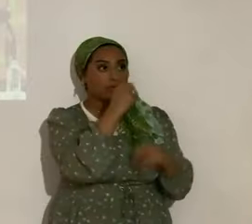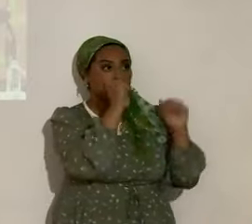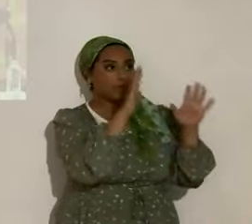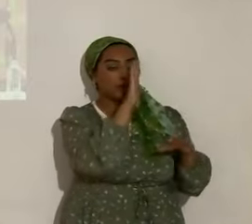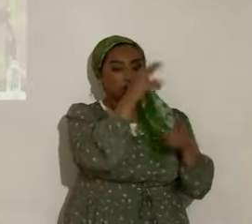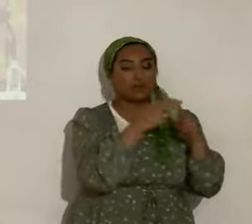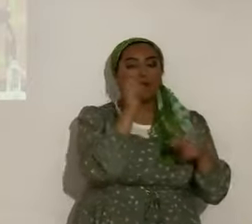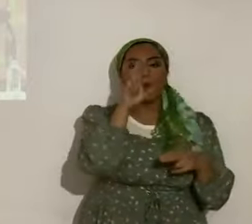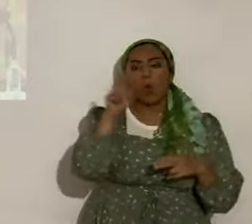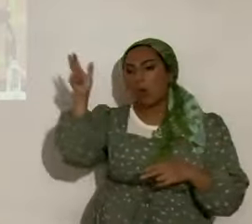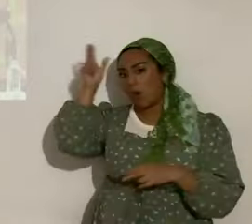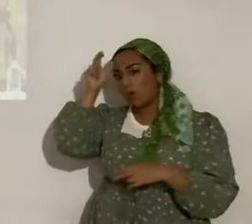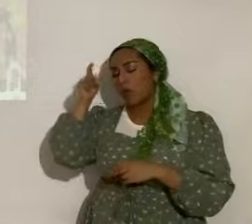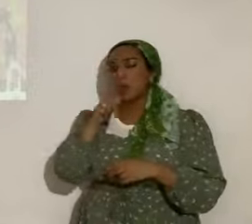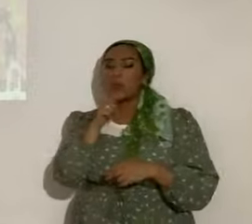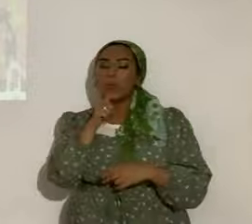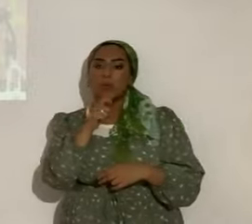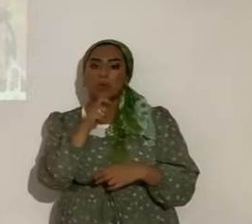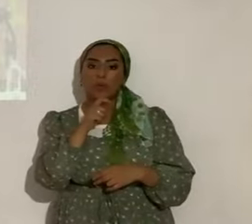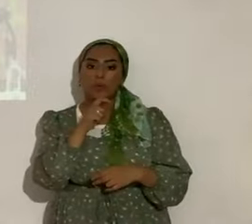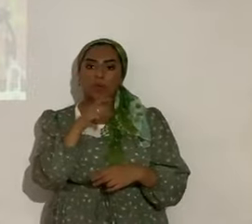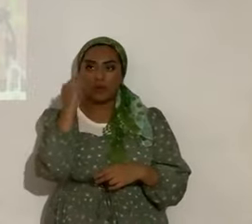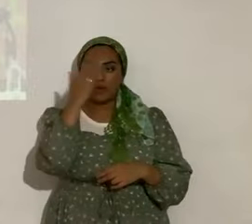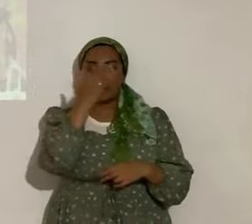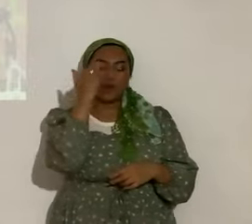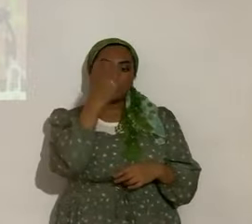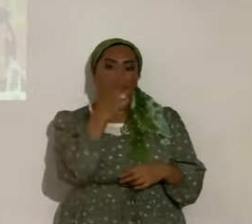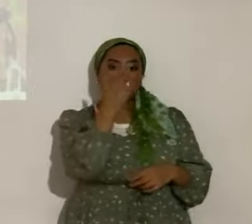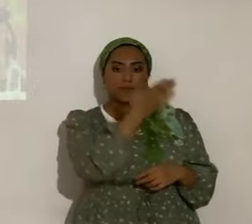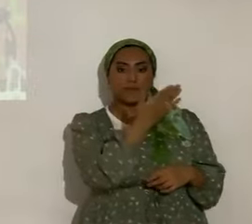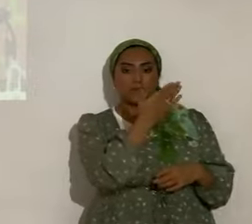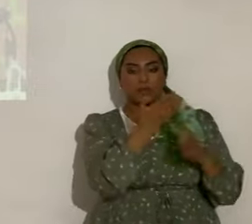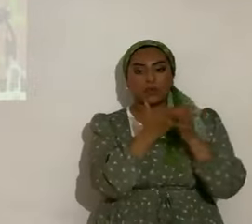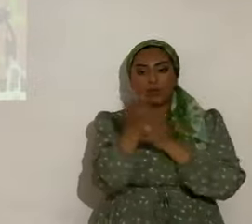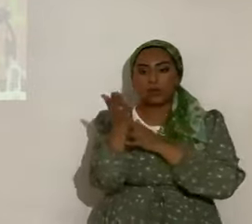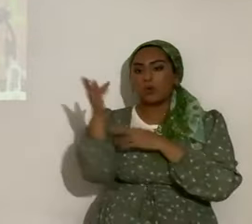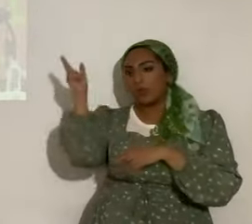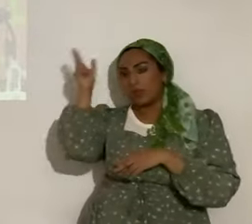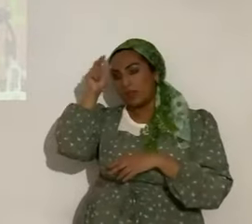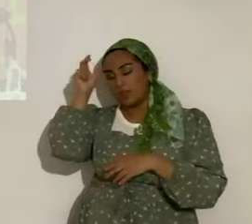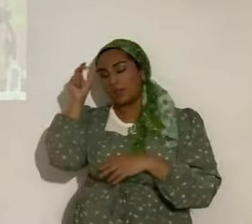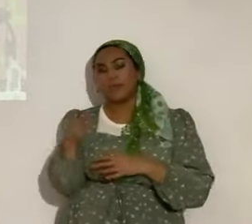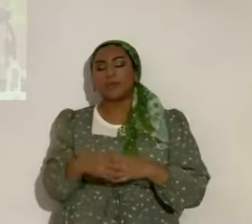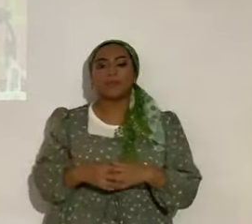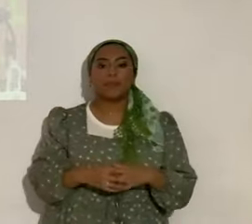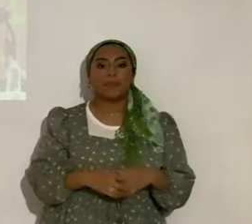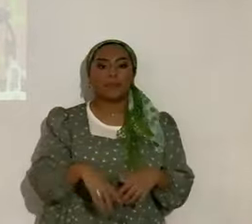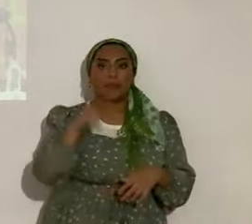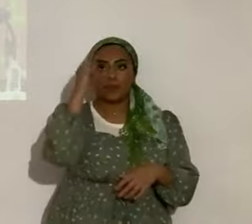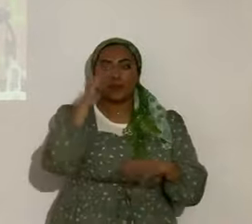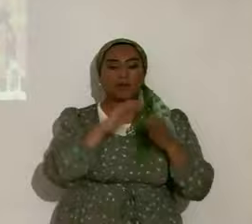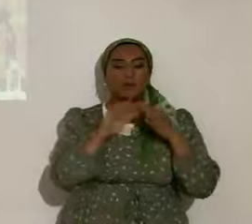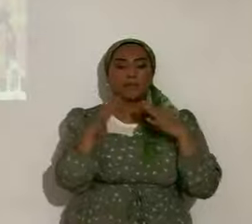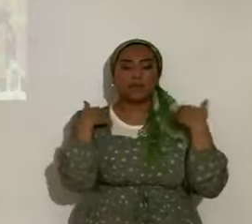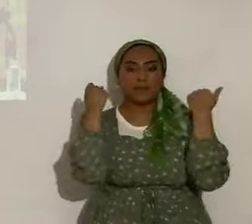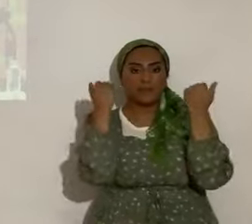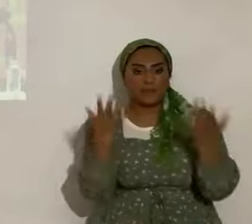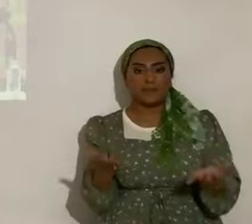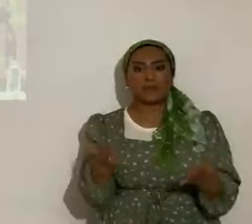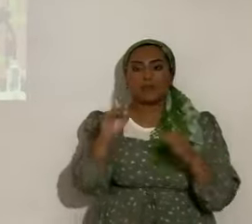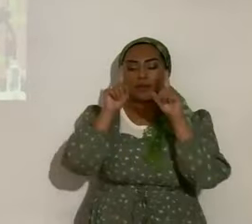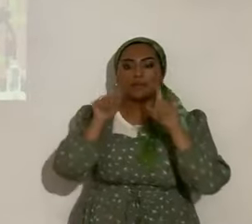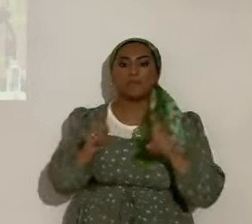nombre, o el diablo? Y a su comisión le reprenda. Fue Yahweh, a través del diablo. El Eterno permite muchas cosas. Él